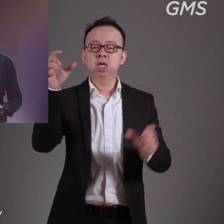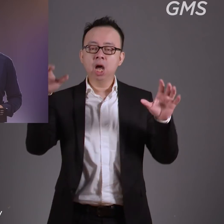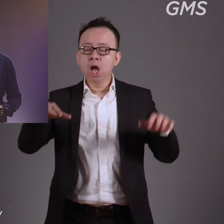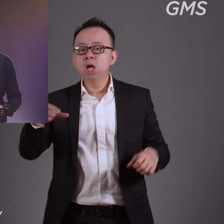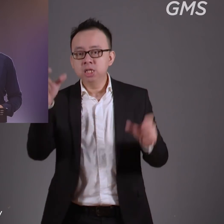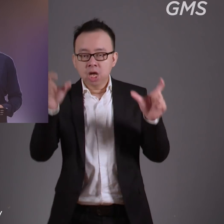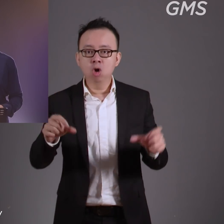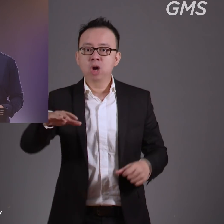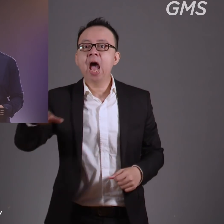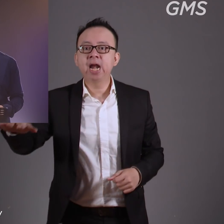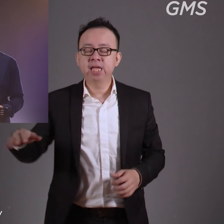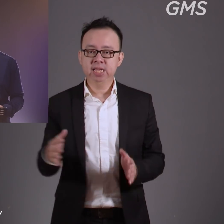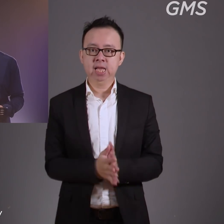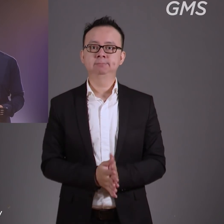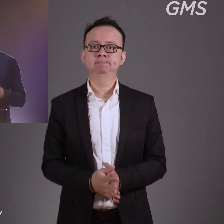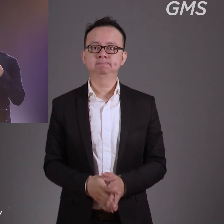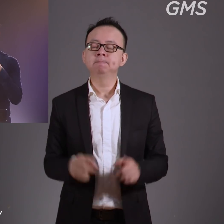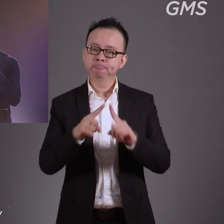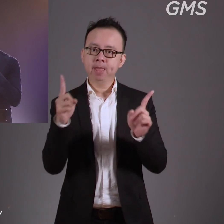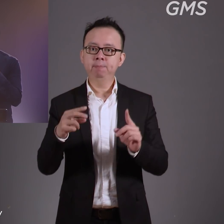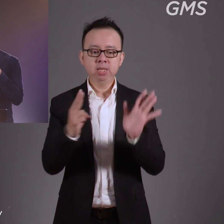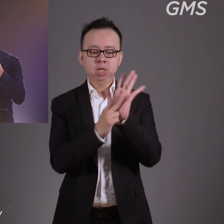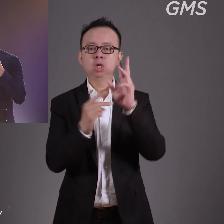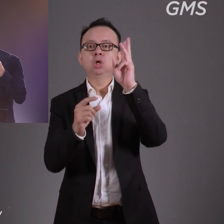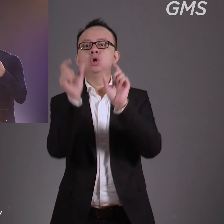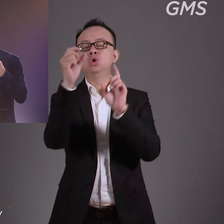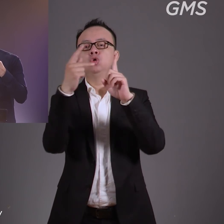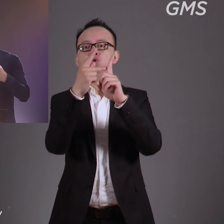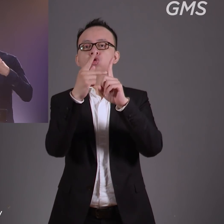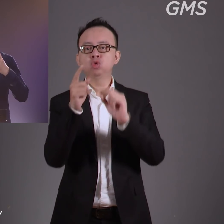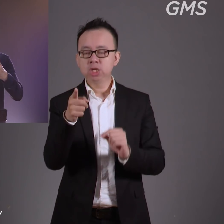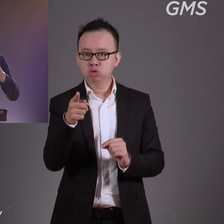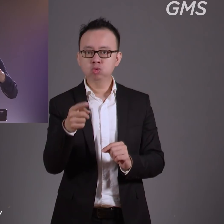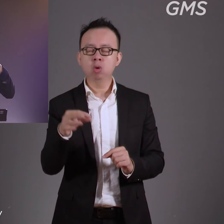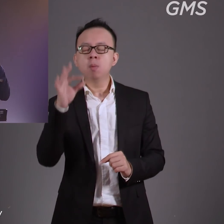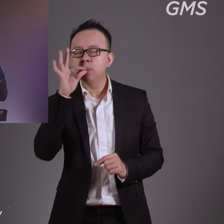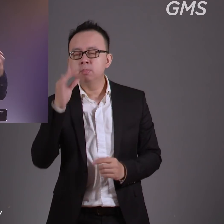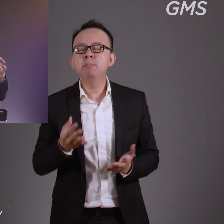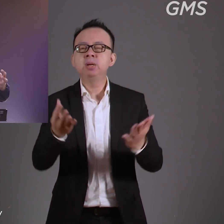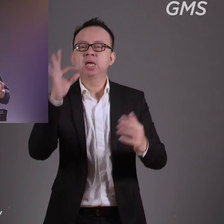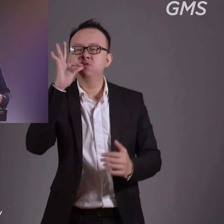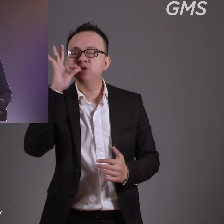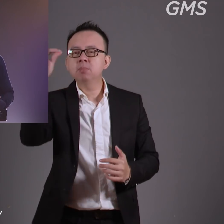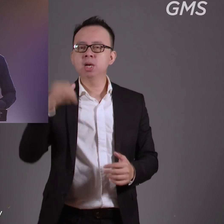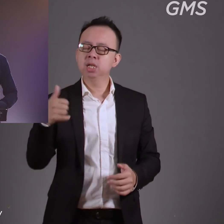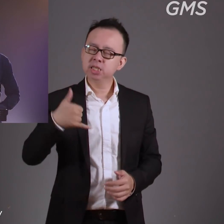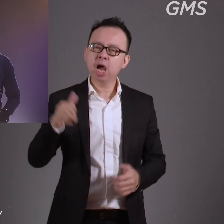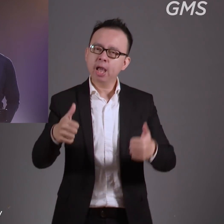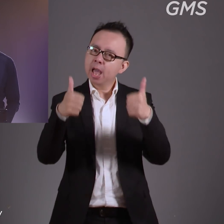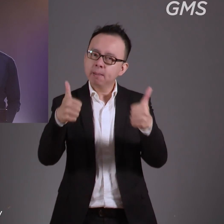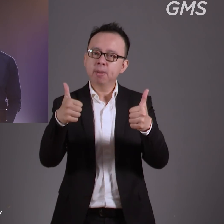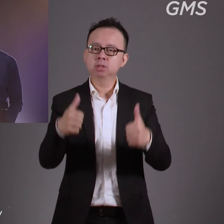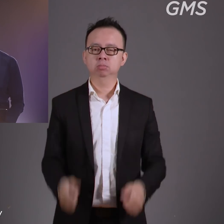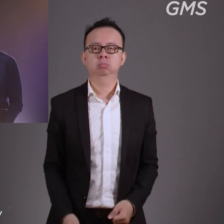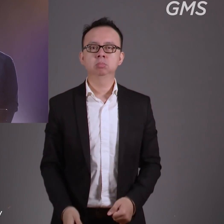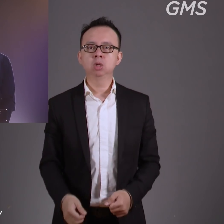mantunya masuk dalam bahtera. Tapi Nuh ini menjadi penginjil, pemberita warta kabar